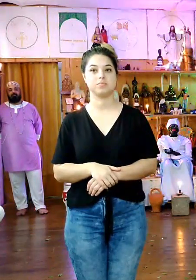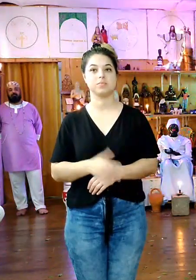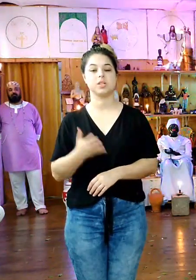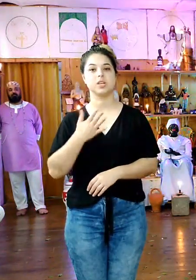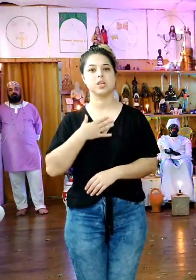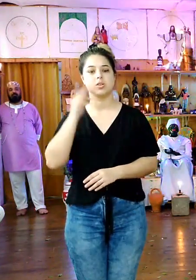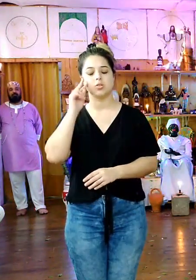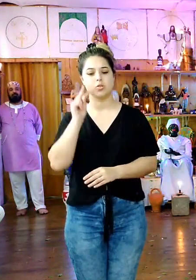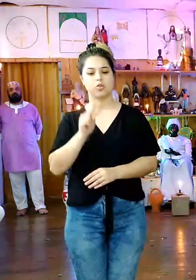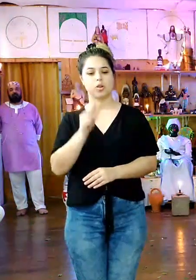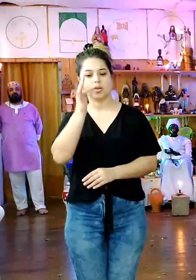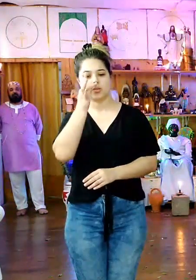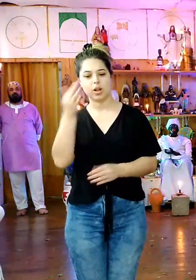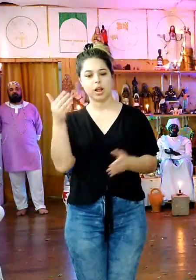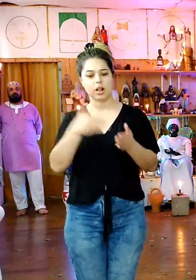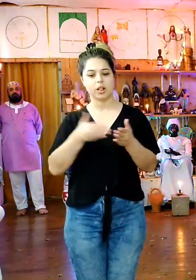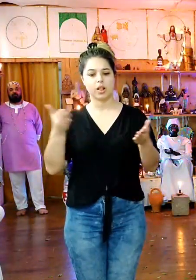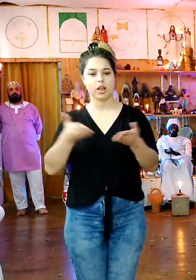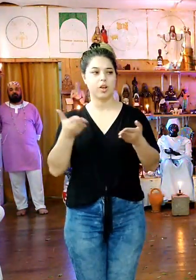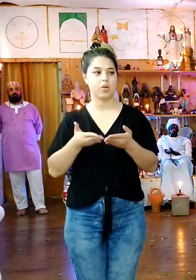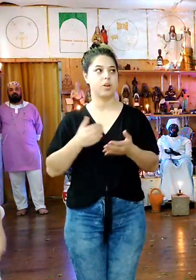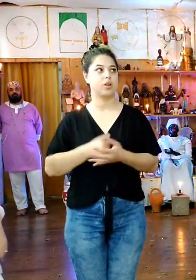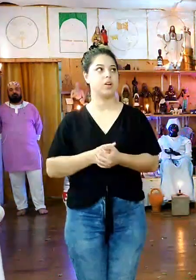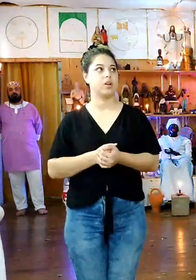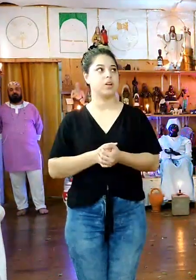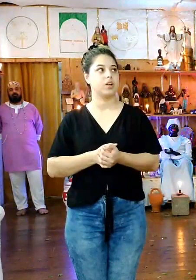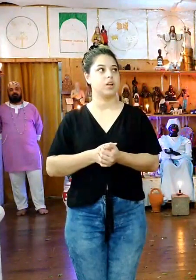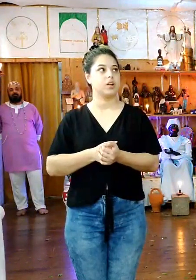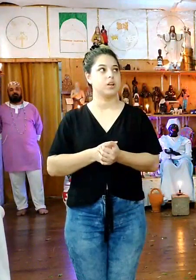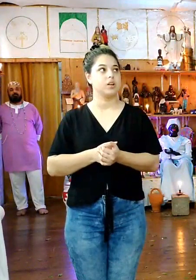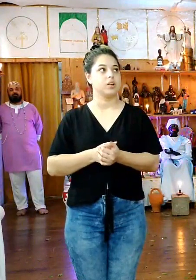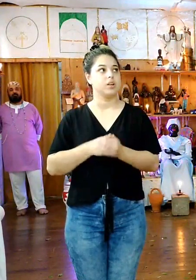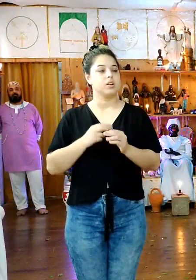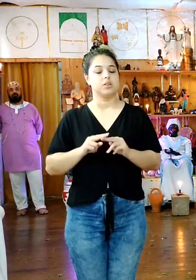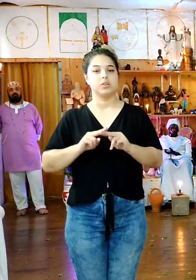E eu fiquei olhando para essa flor até agora. E fiquei